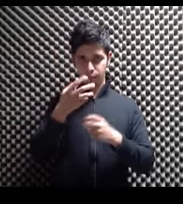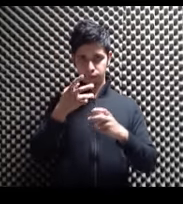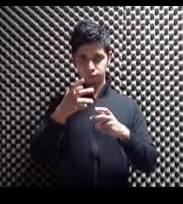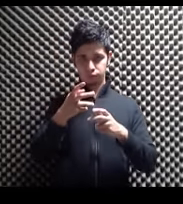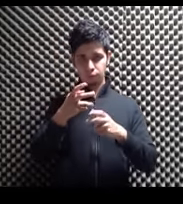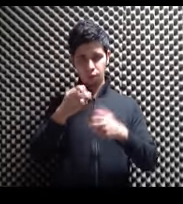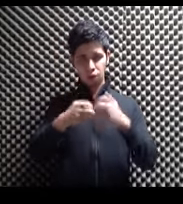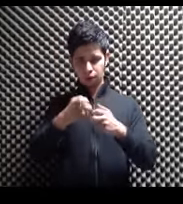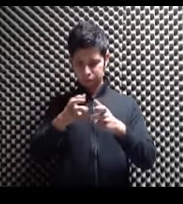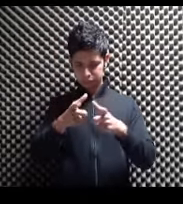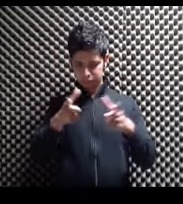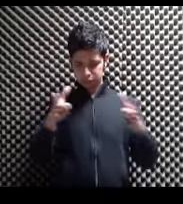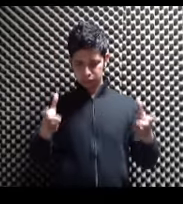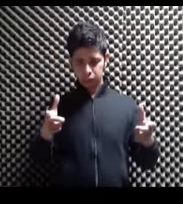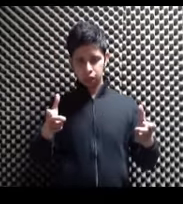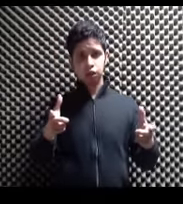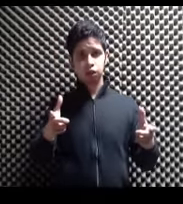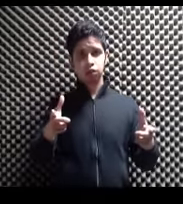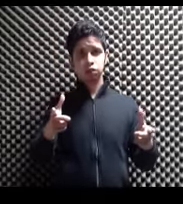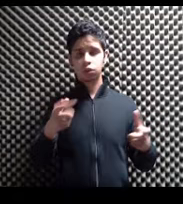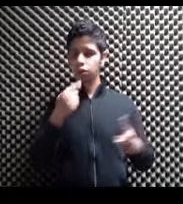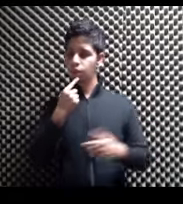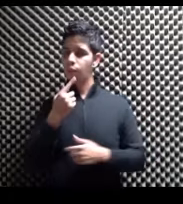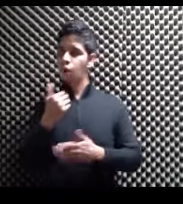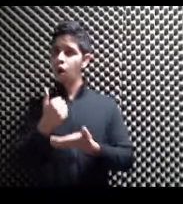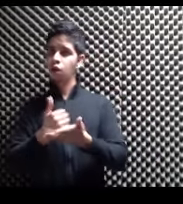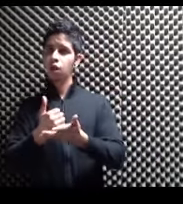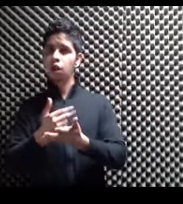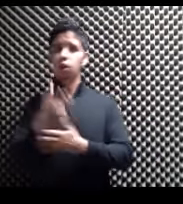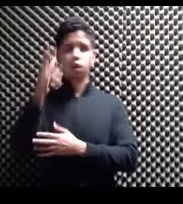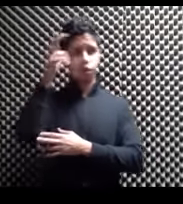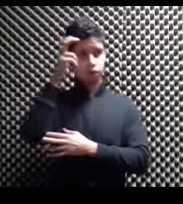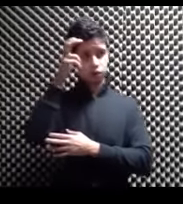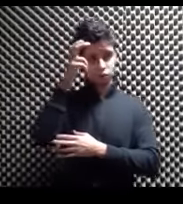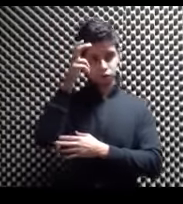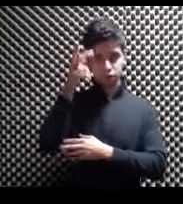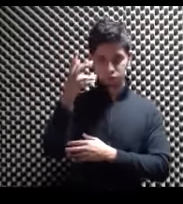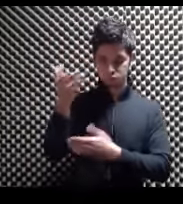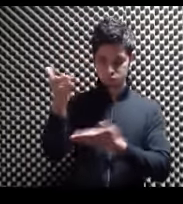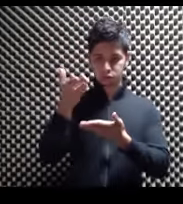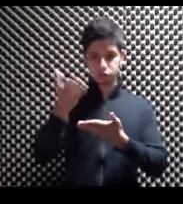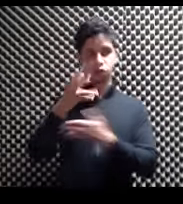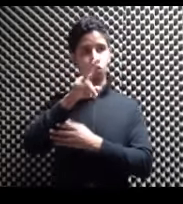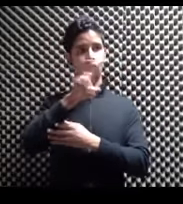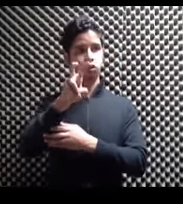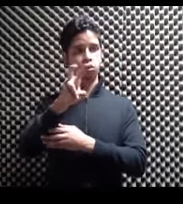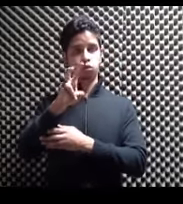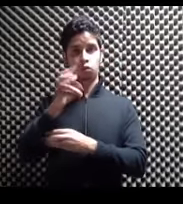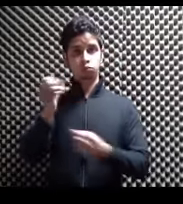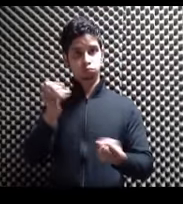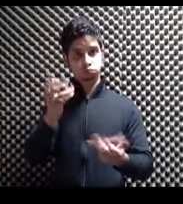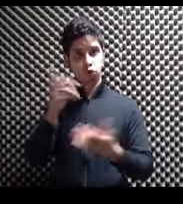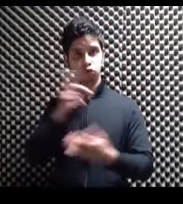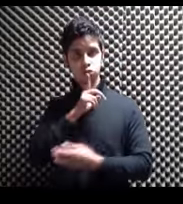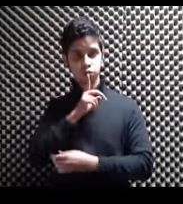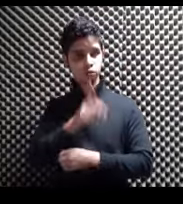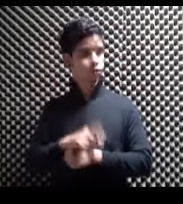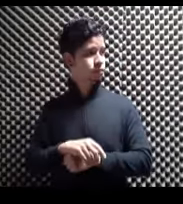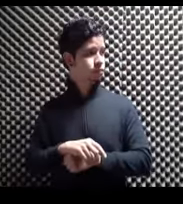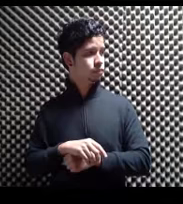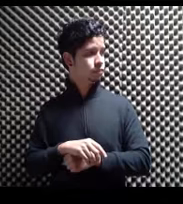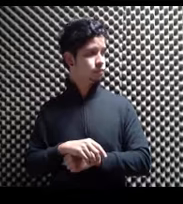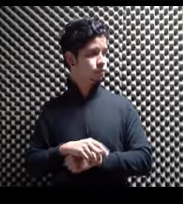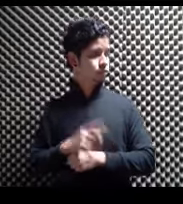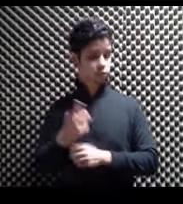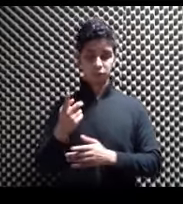Vamos a ayudar a los caballitos que están por ahí realeños, 200 caballos, ¿no son cuántos? Al principio, pues yo veía un caballo a la semana, o de cada dos semanas